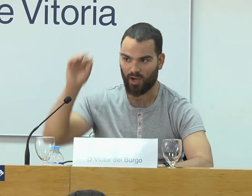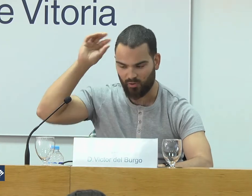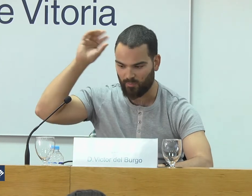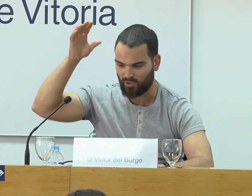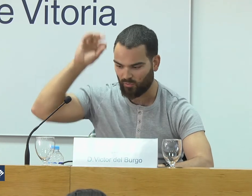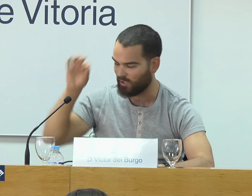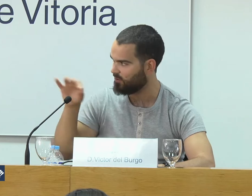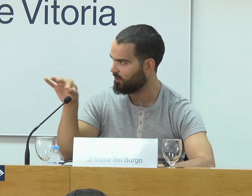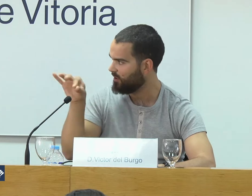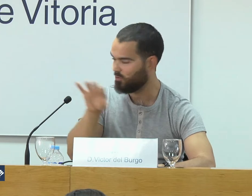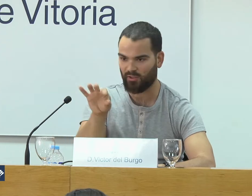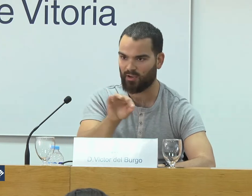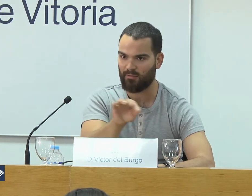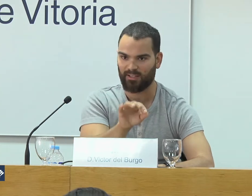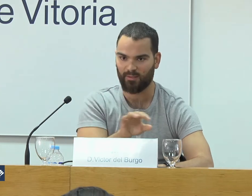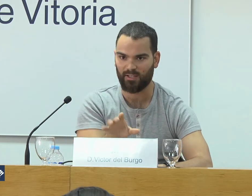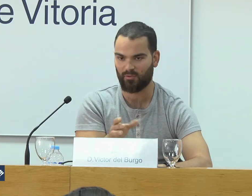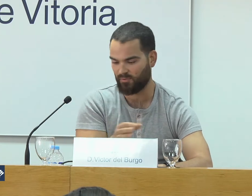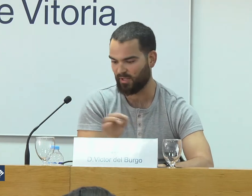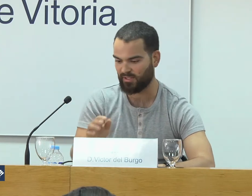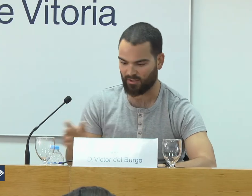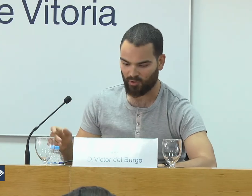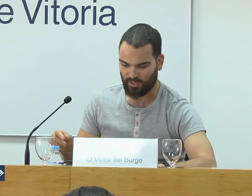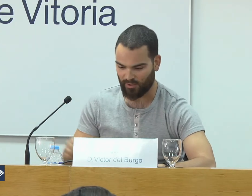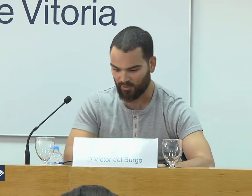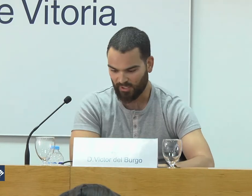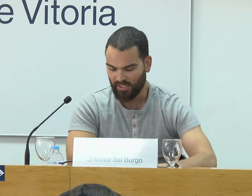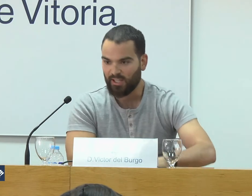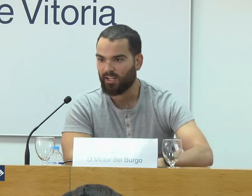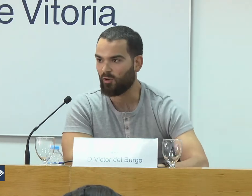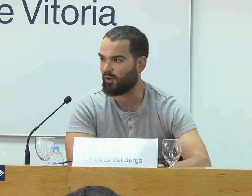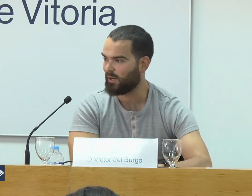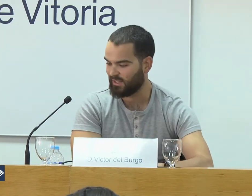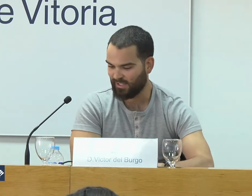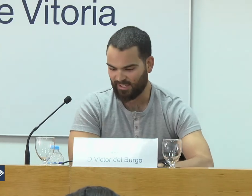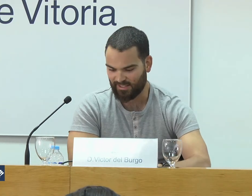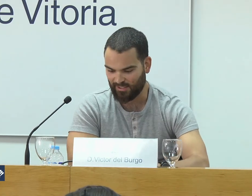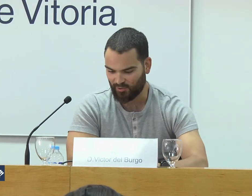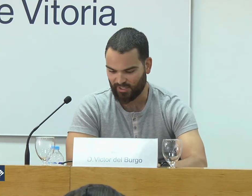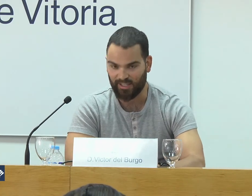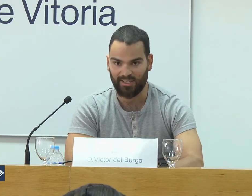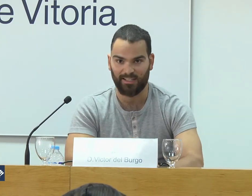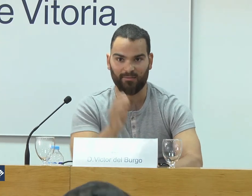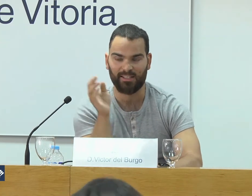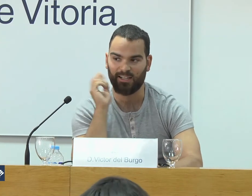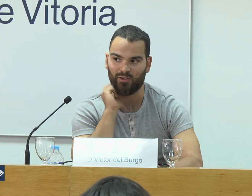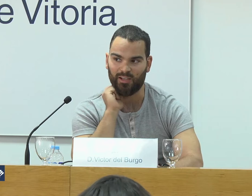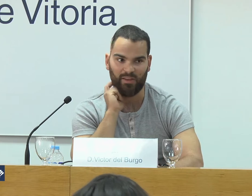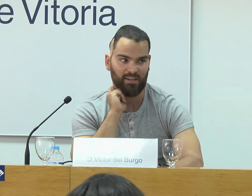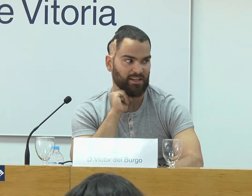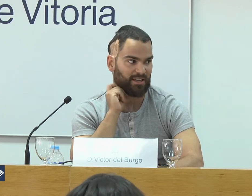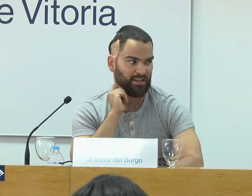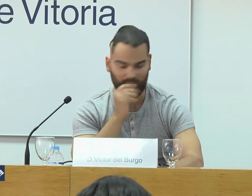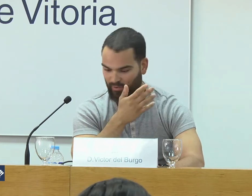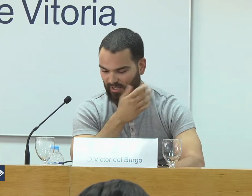los cirujanos no me estuvieron uniendo cables y demás, pues parece ser que no lo vi claro. Luego, aparte, es cierto que en el bachillerato ya